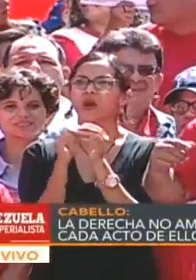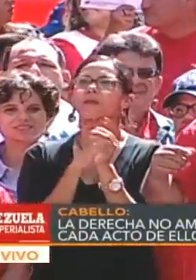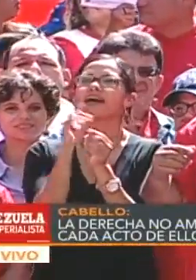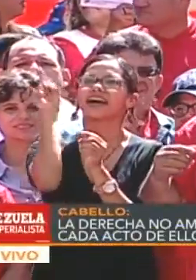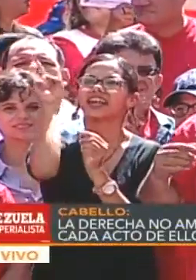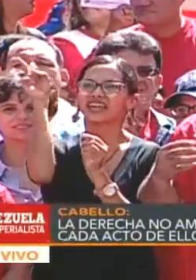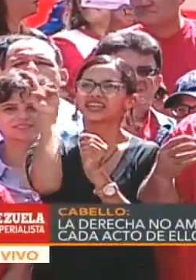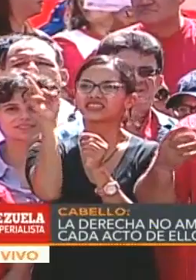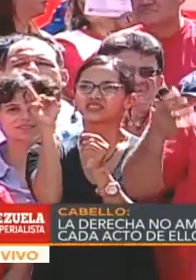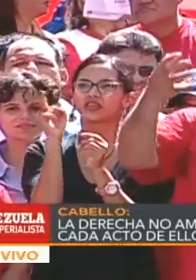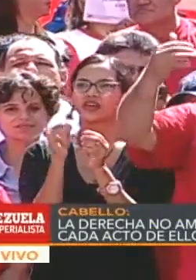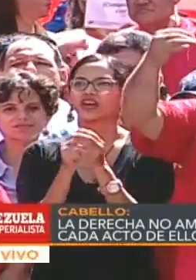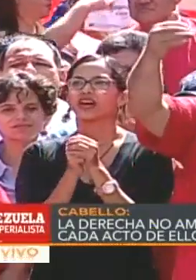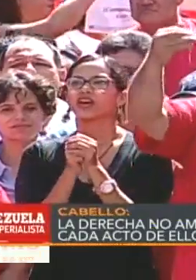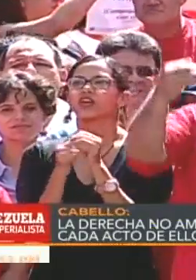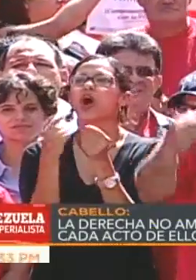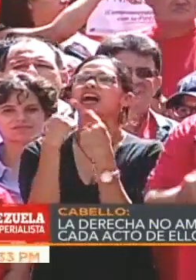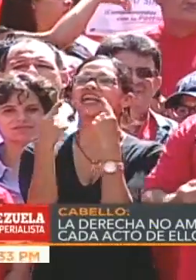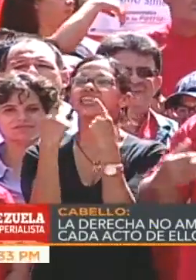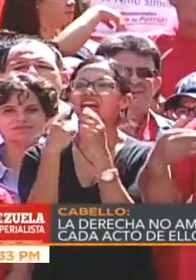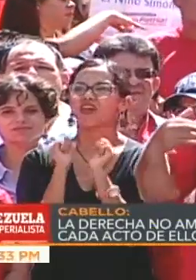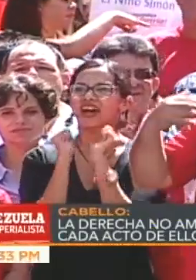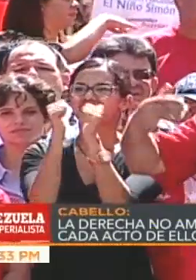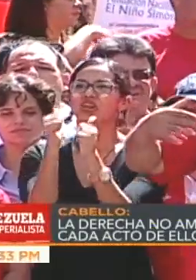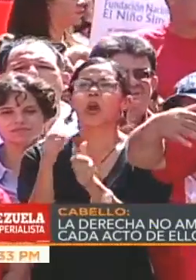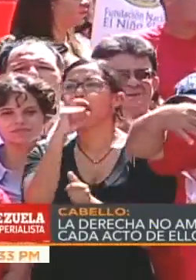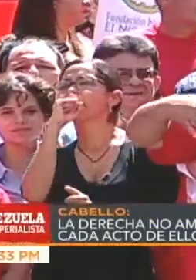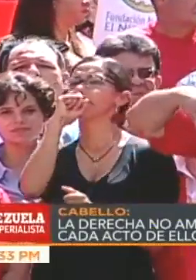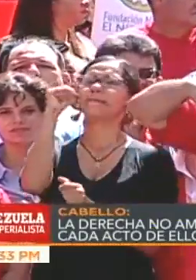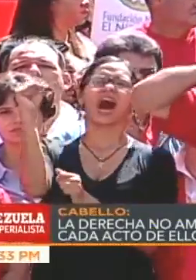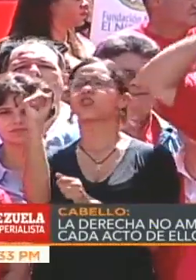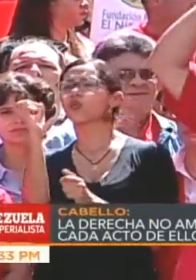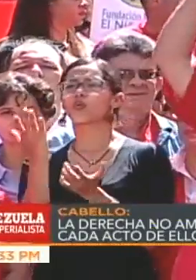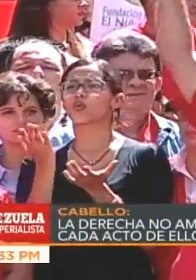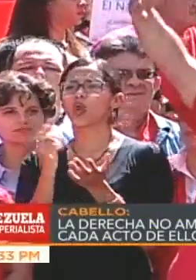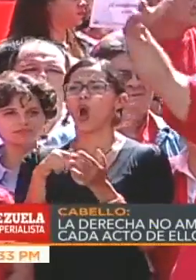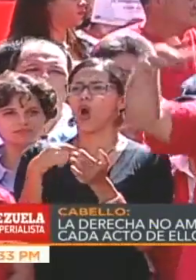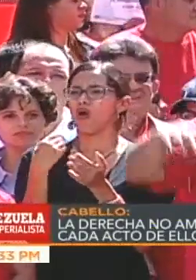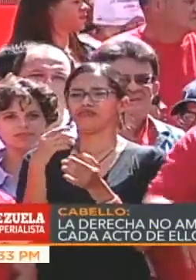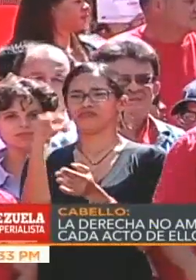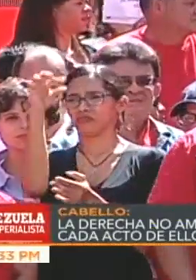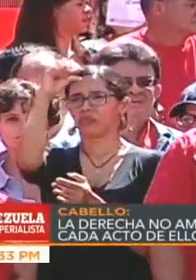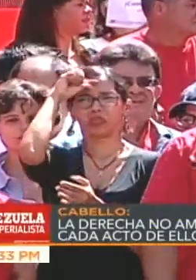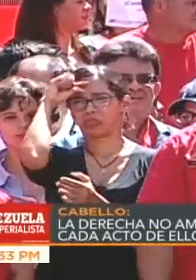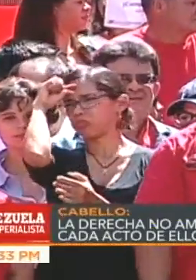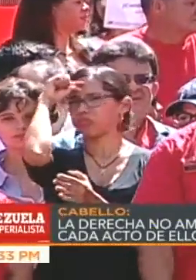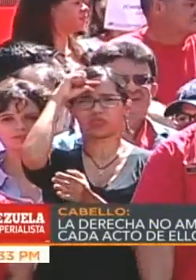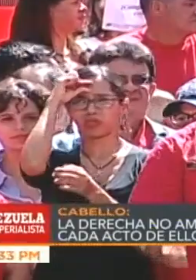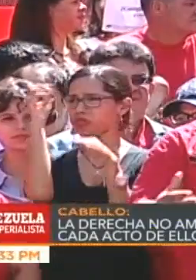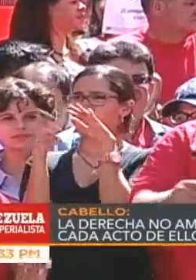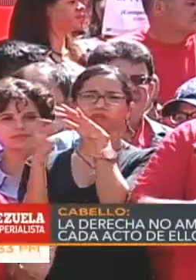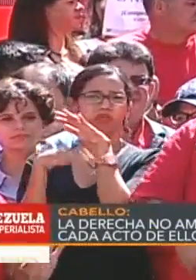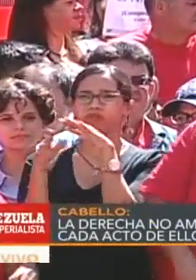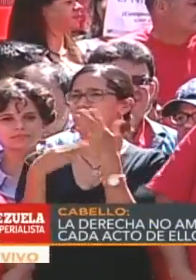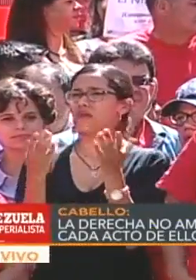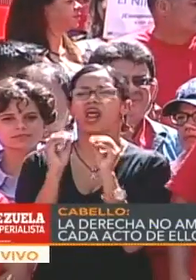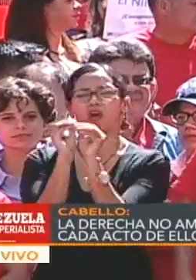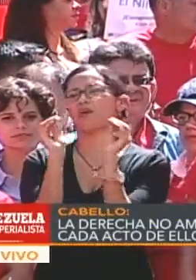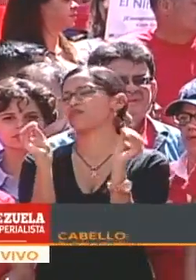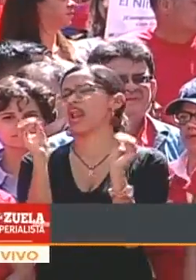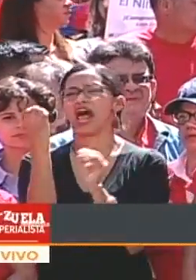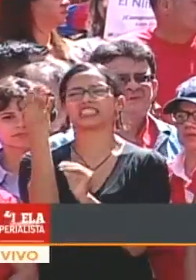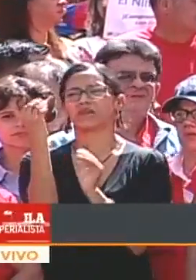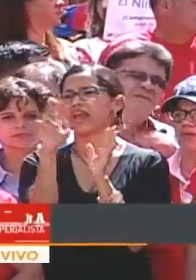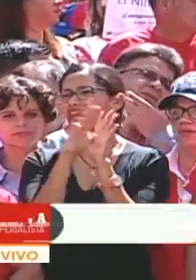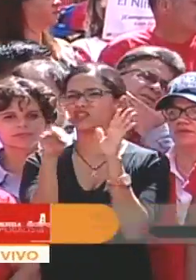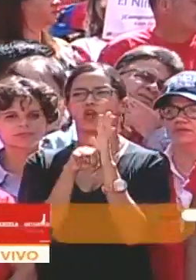de ellos lo que dijeron inicialmente, que Nicolás Maduro no era competente, no tenía competencia para convocar una